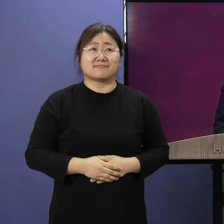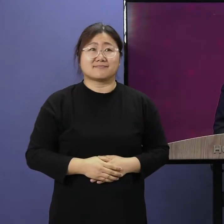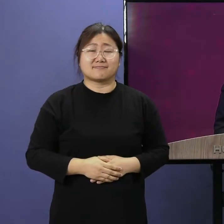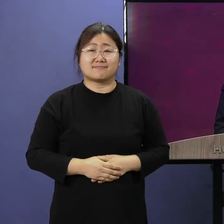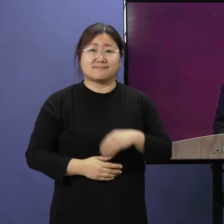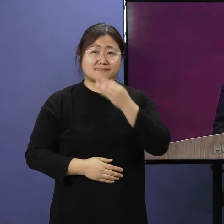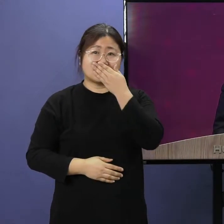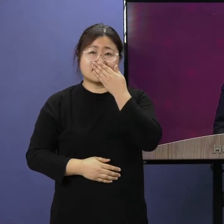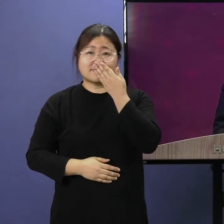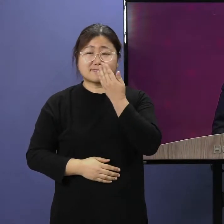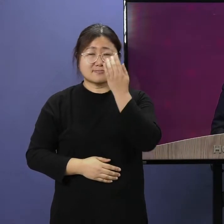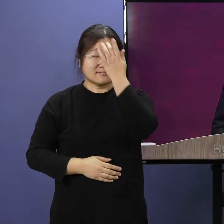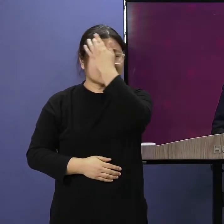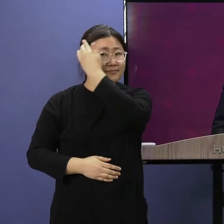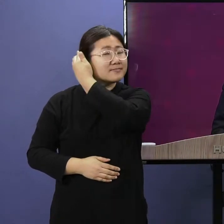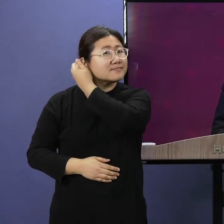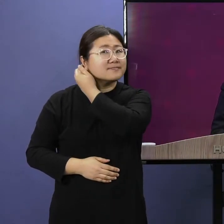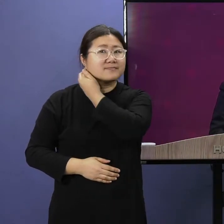것이 아닙니다.